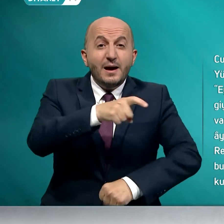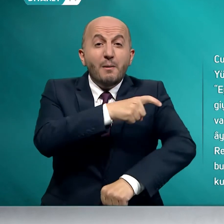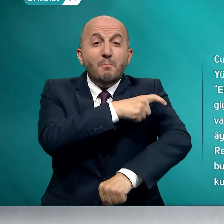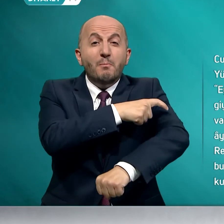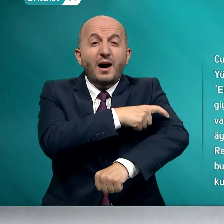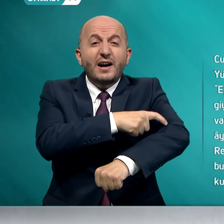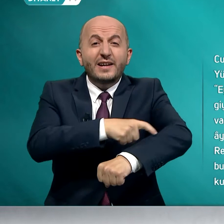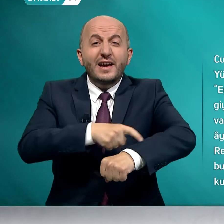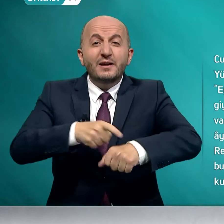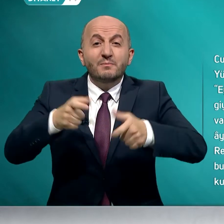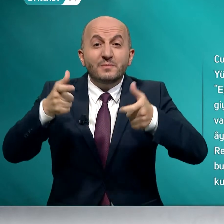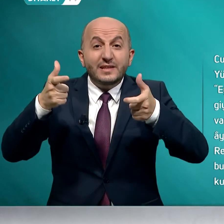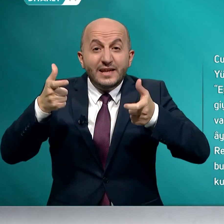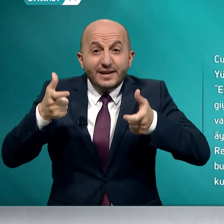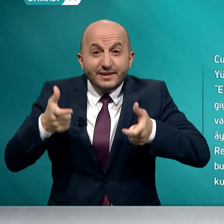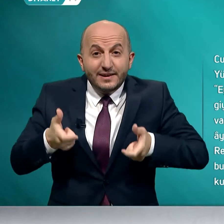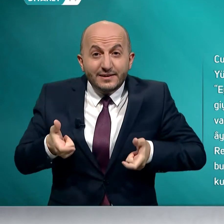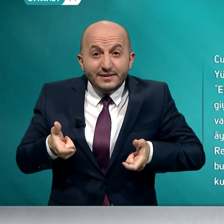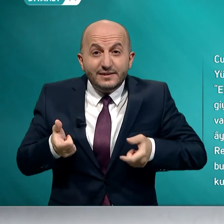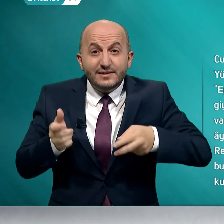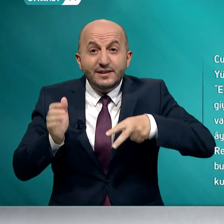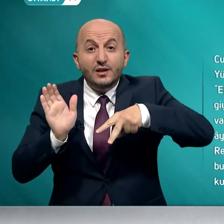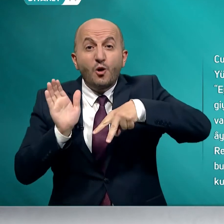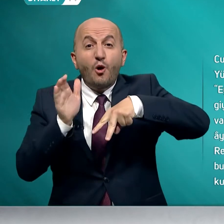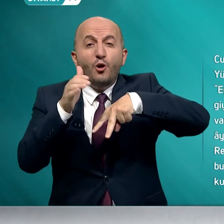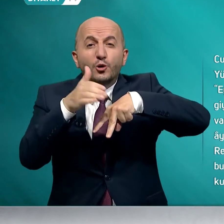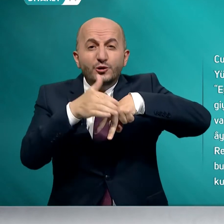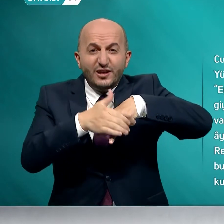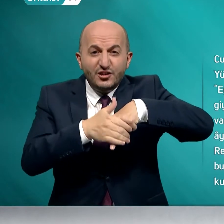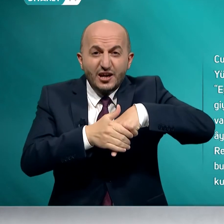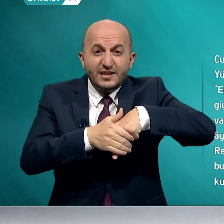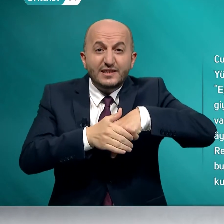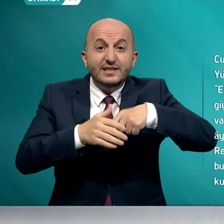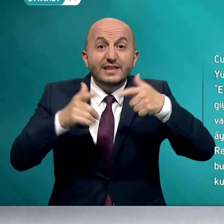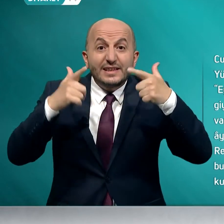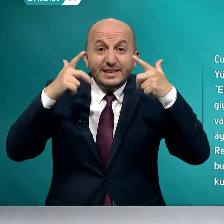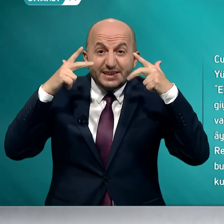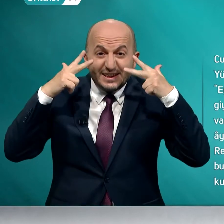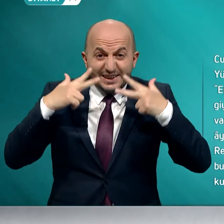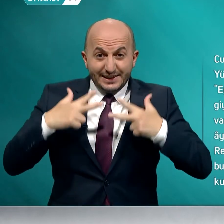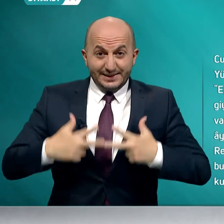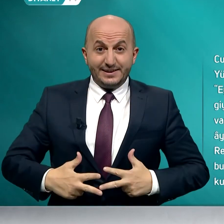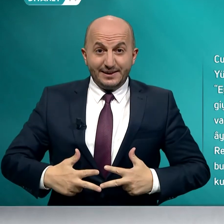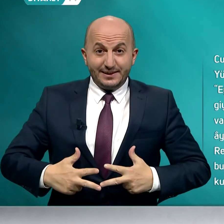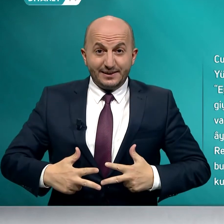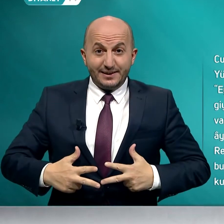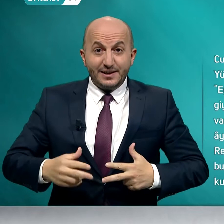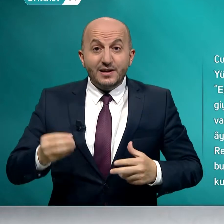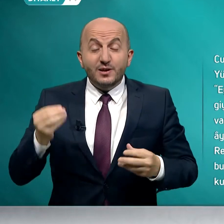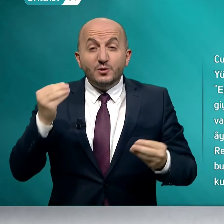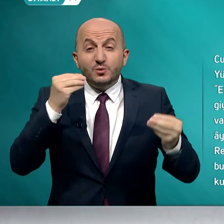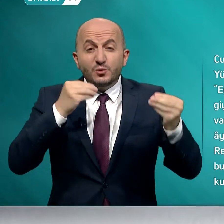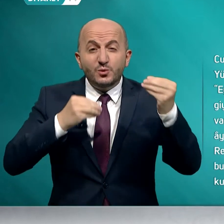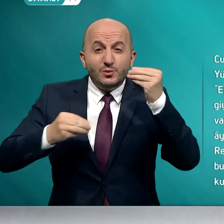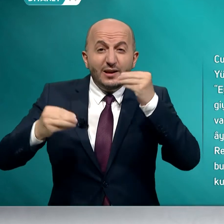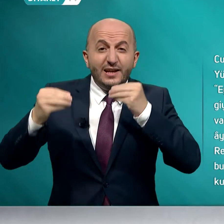Size mahrem yerlerinizi örtecek giysi,